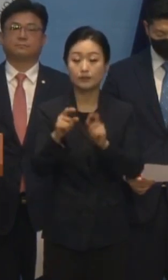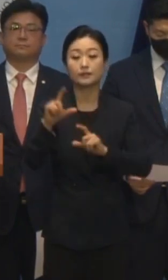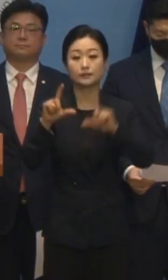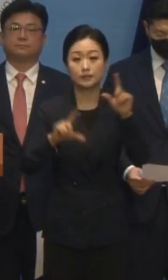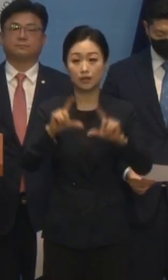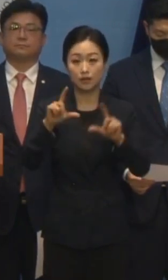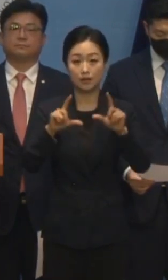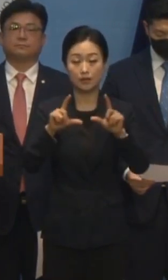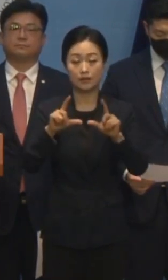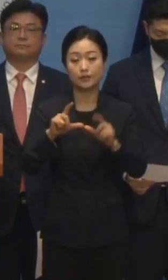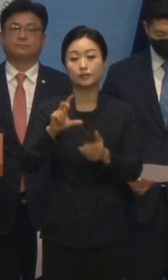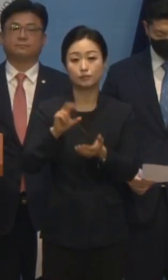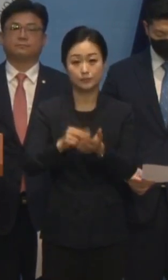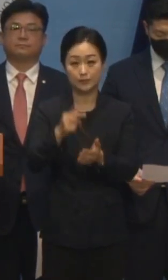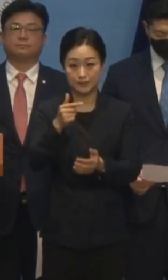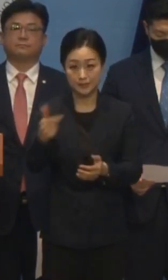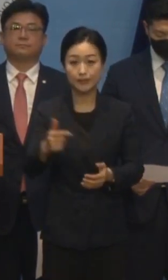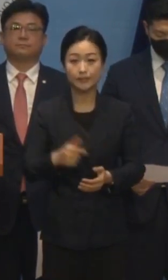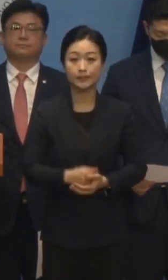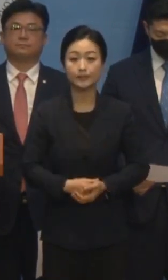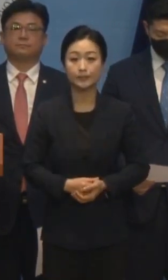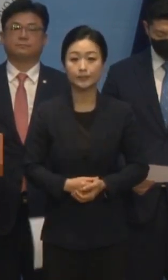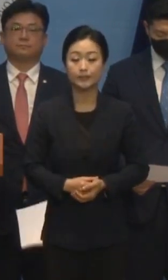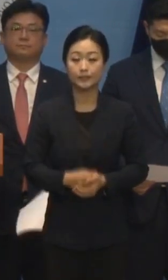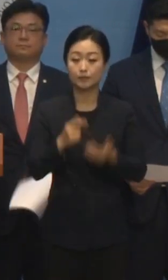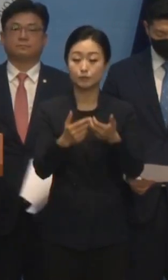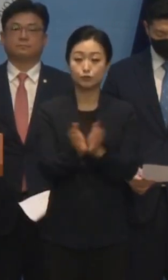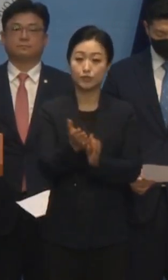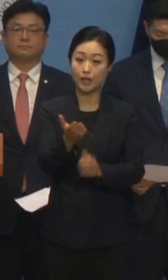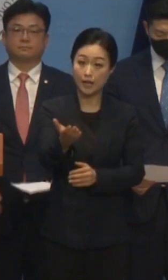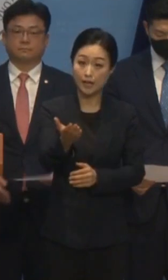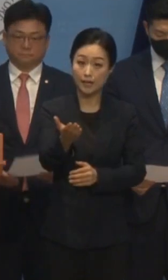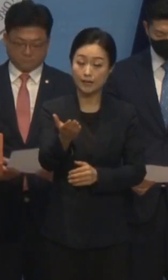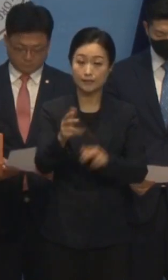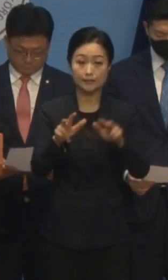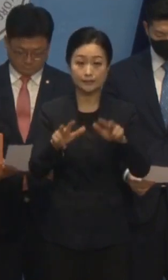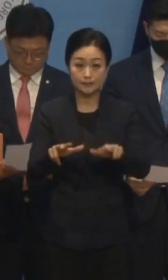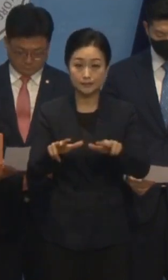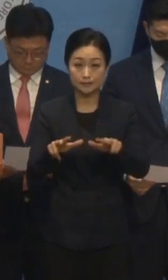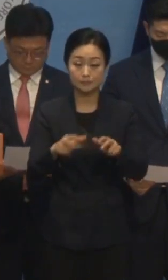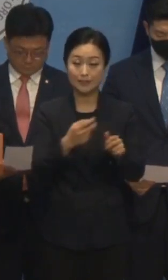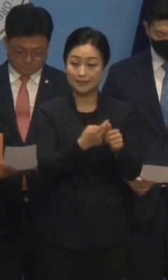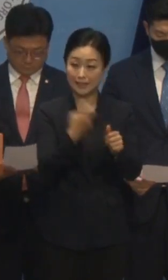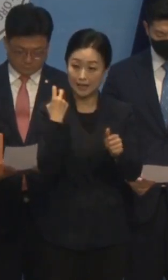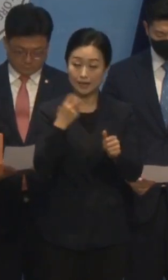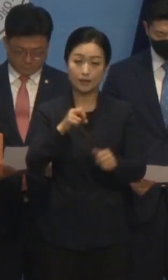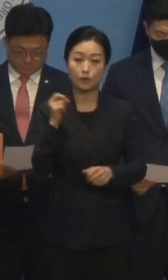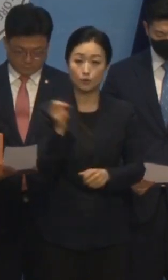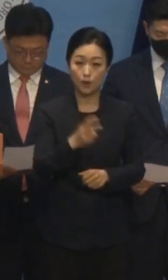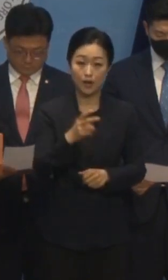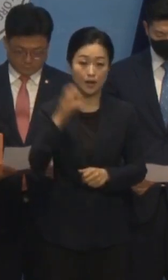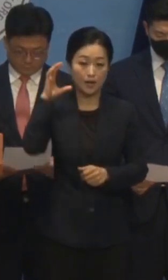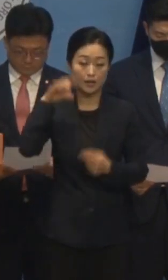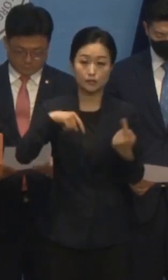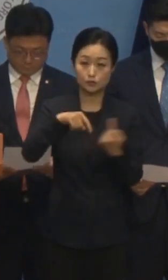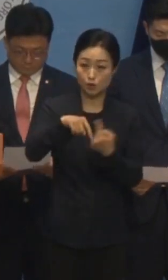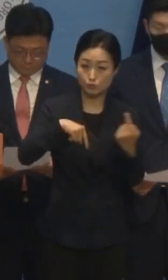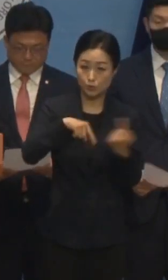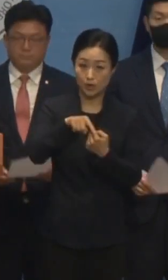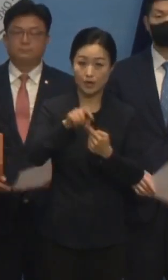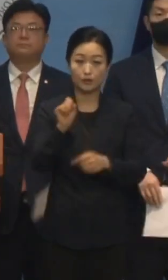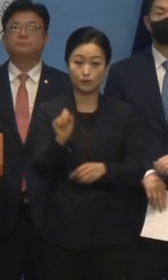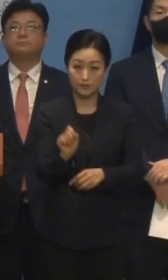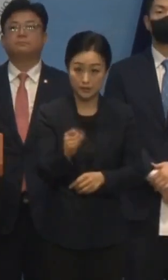적반하장도 유분수입니다. 민주당이 무리하게 강행하는 탄핵과 청문회로 얼마나